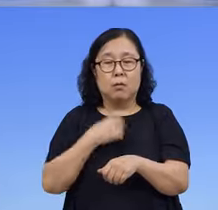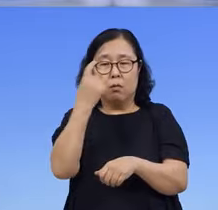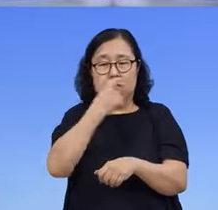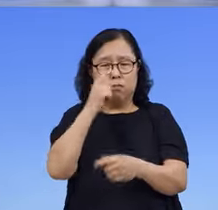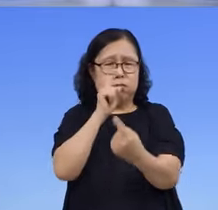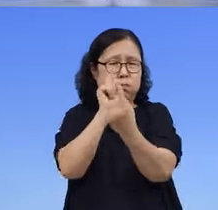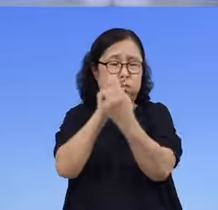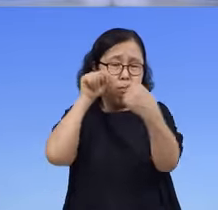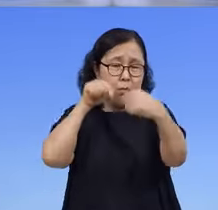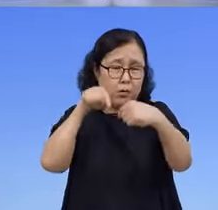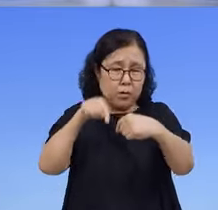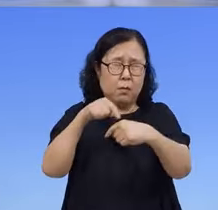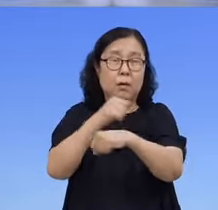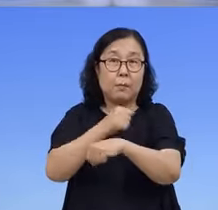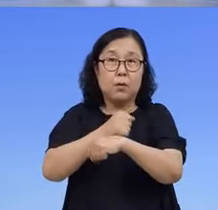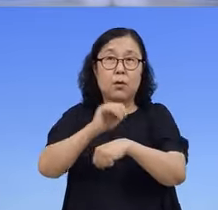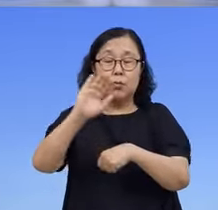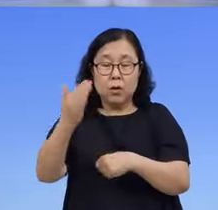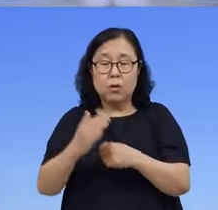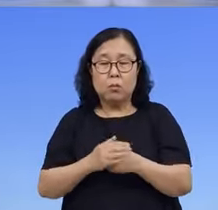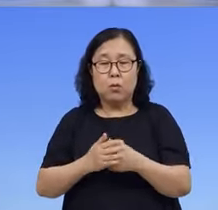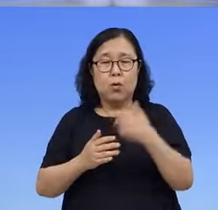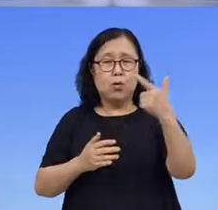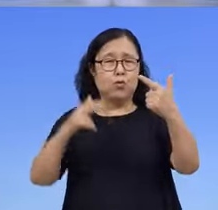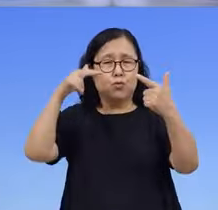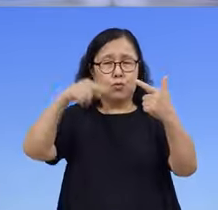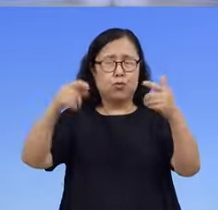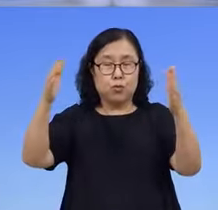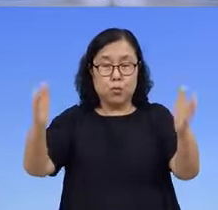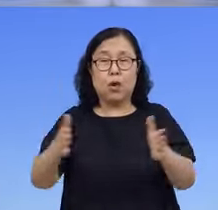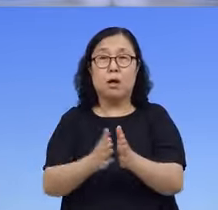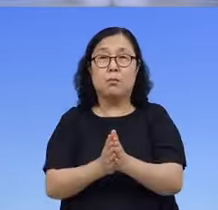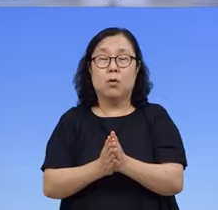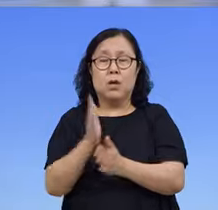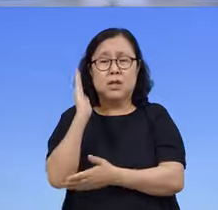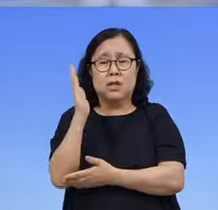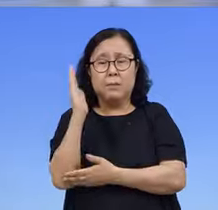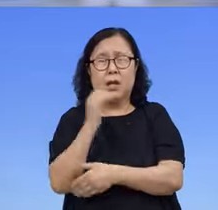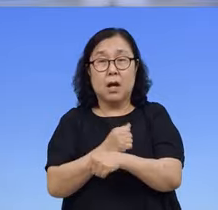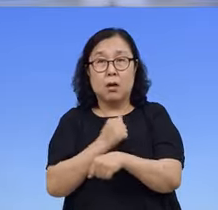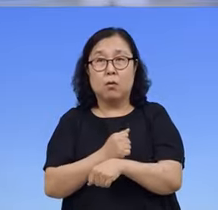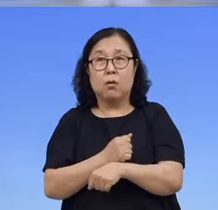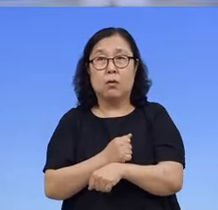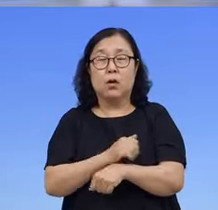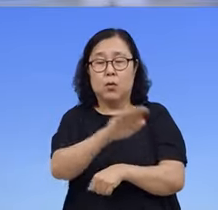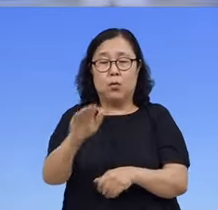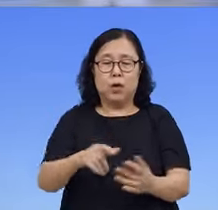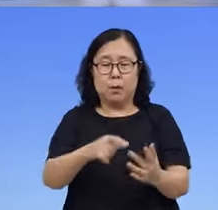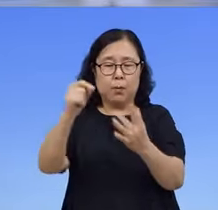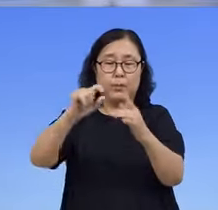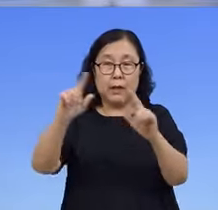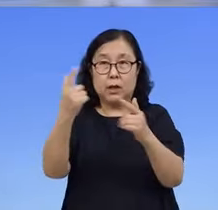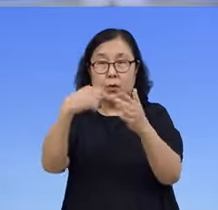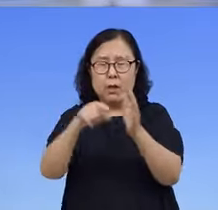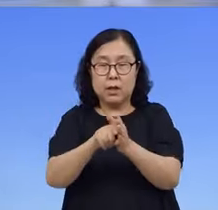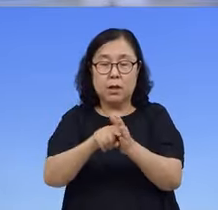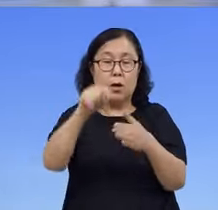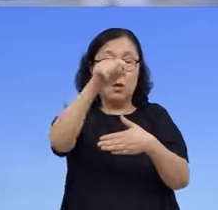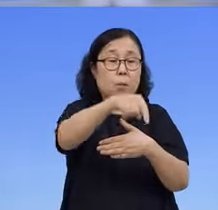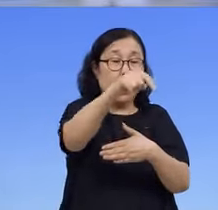높은 대로 15명 뽑으면 되는데 뭐하러 이렇게 6주에 걸쳐서 세미나하고 복잡하게, 게다가 또 우리가